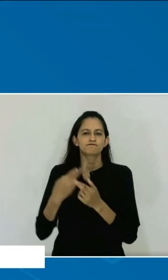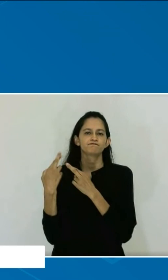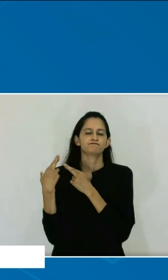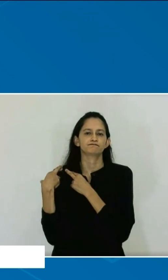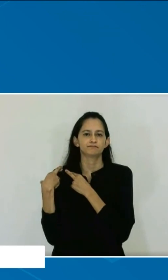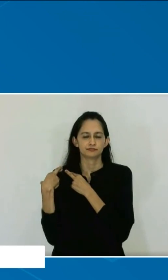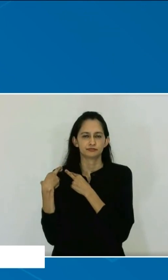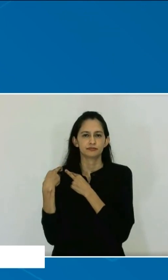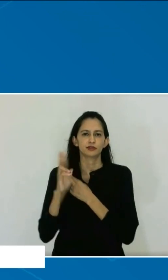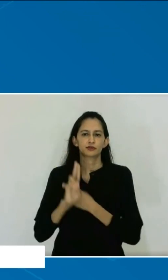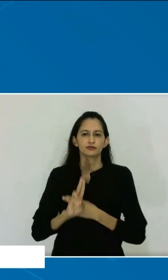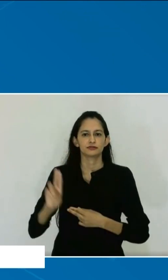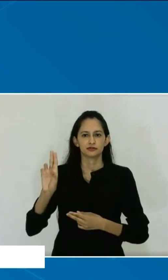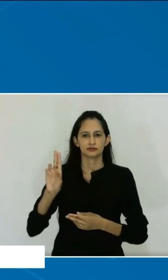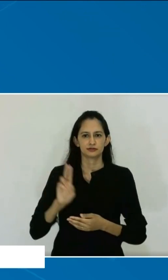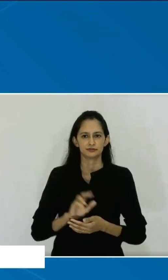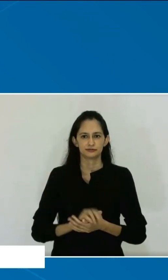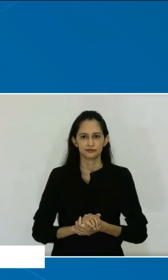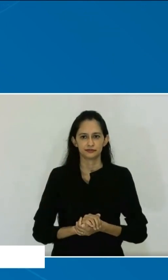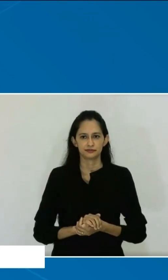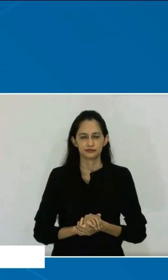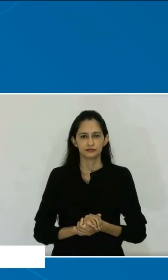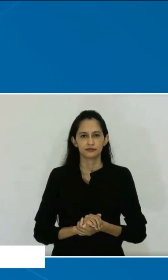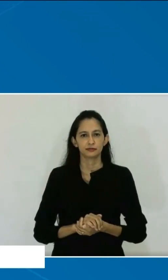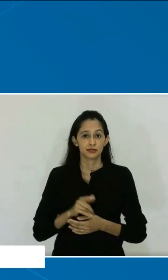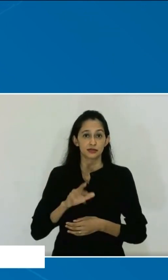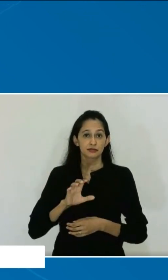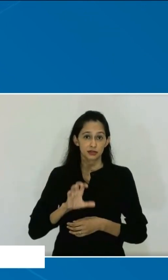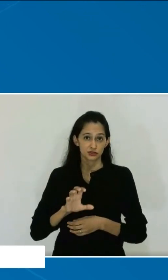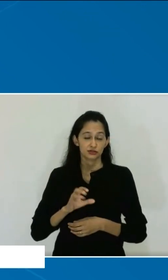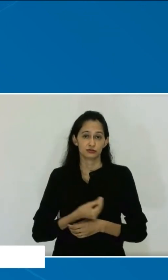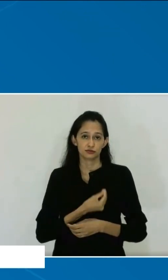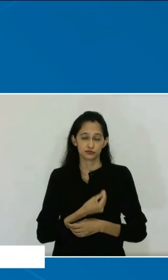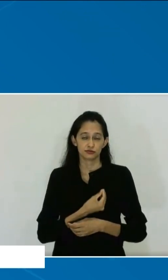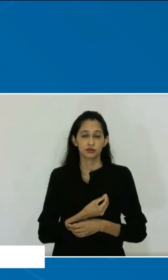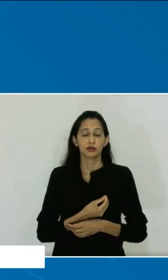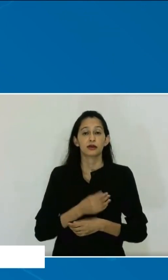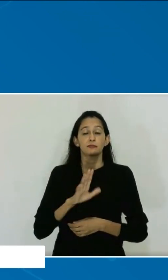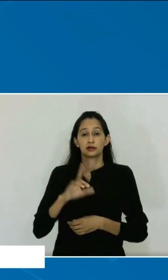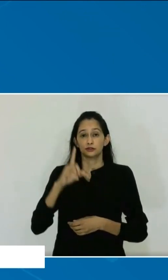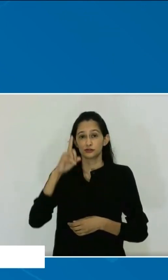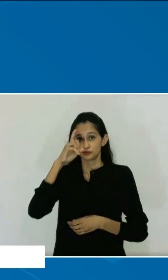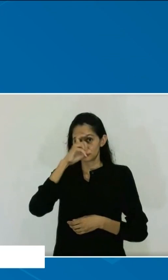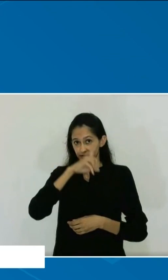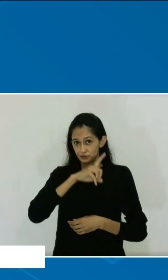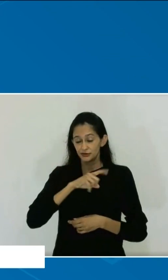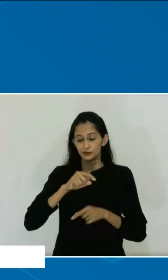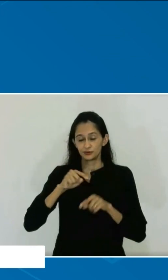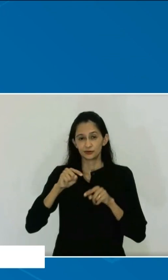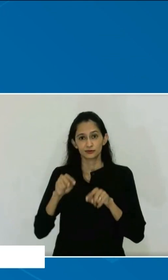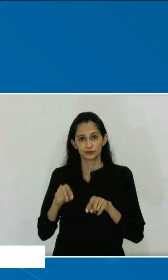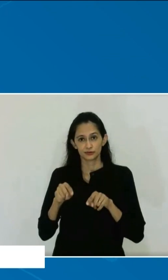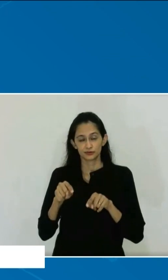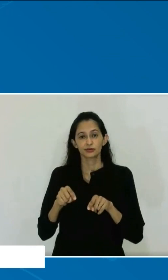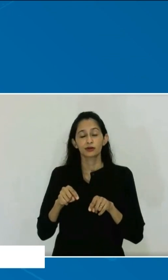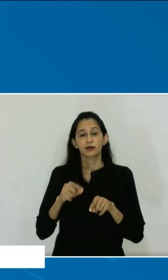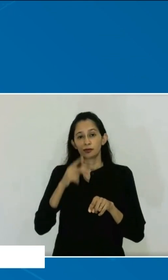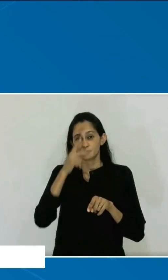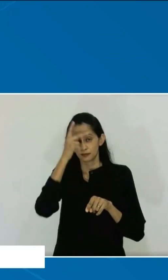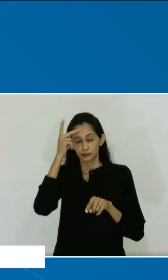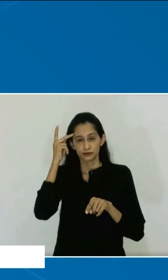da universidade para esta região. O difícil é nós levarmos a esta